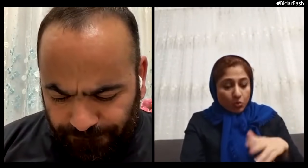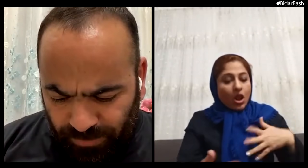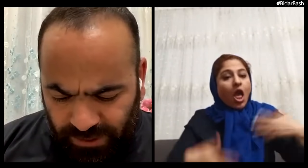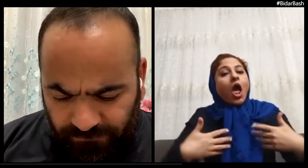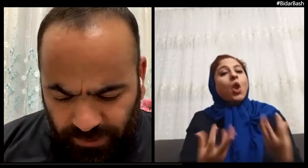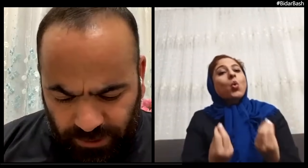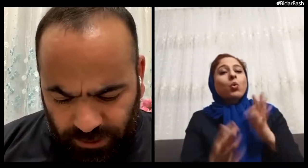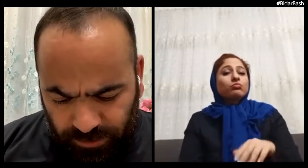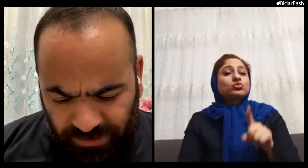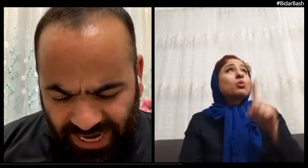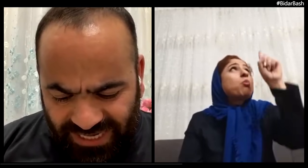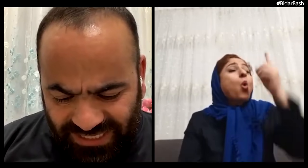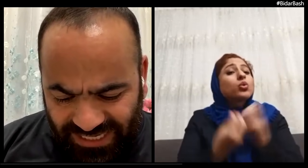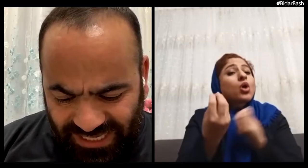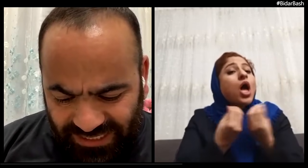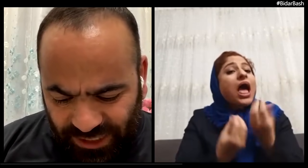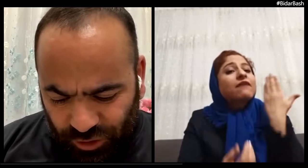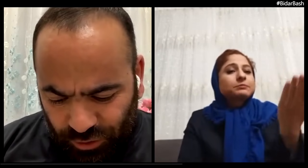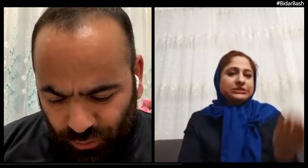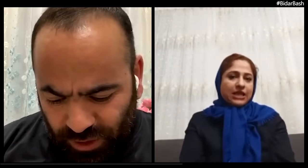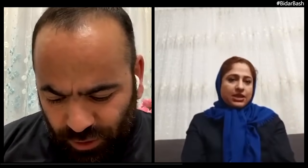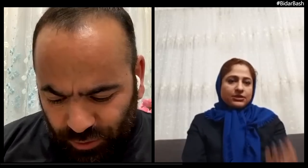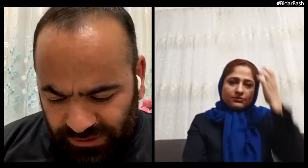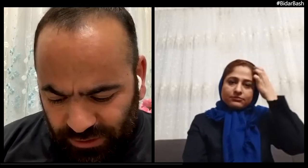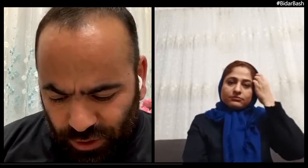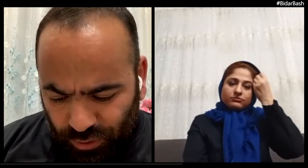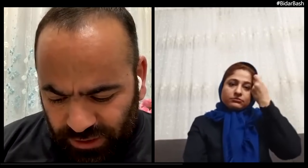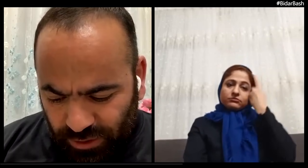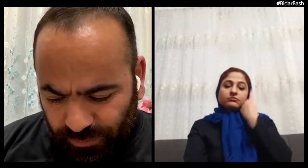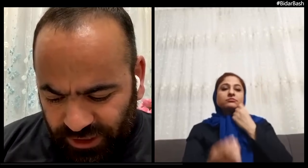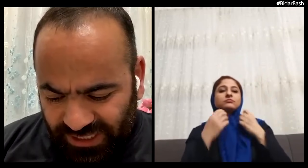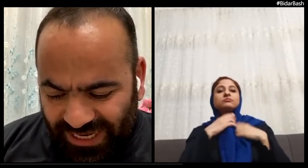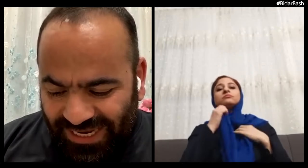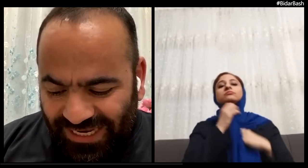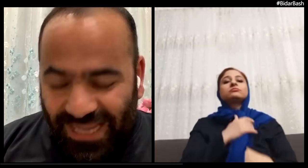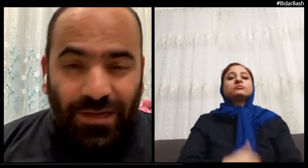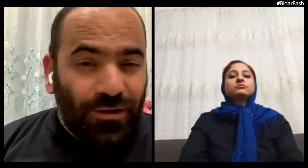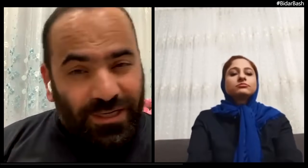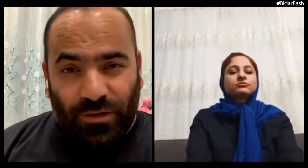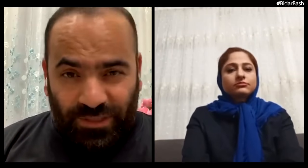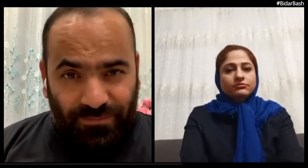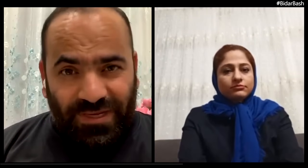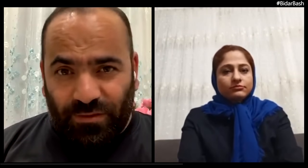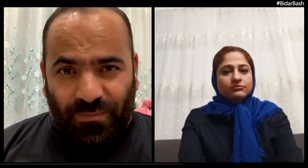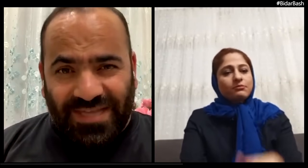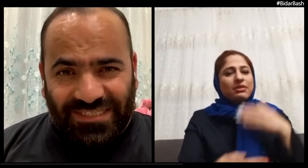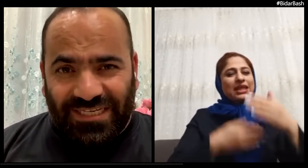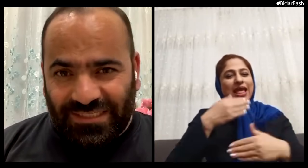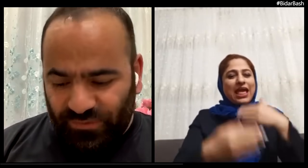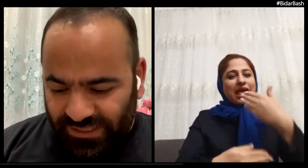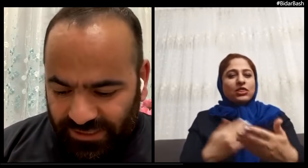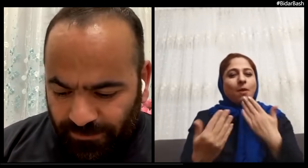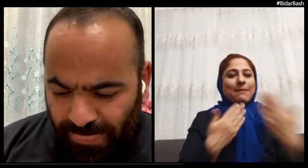میگه من اینا لی النجات و لا تستطاع الا بک لل، حالا ادامه، این ادامه